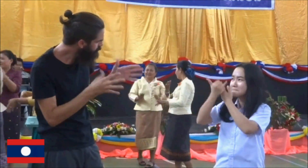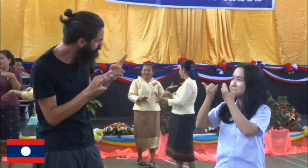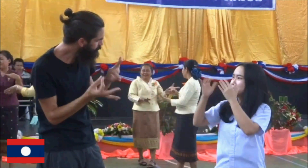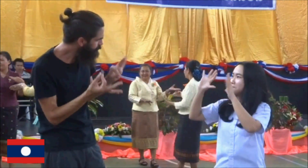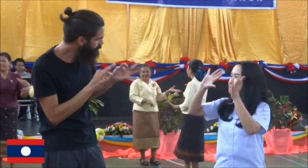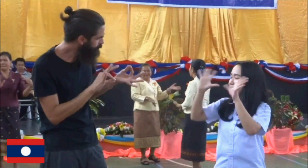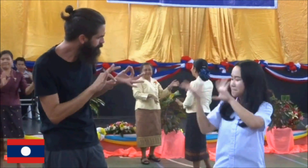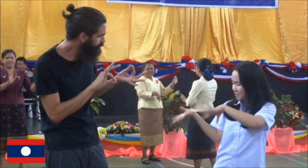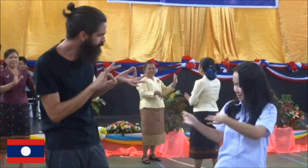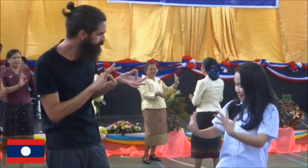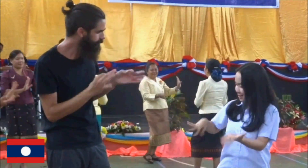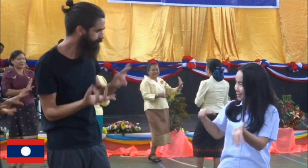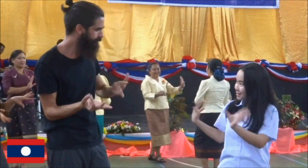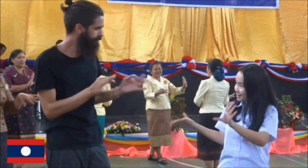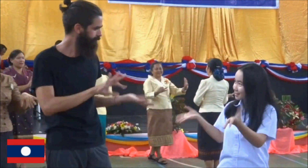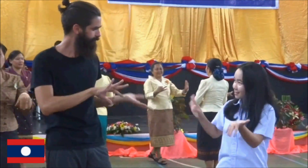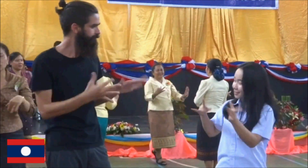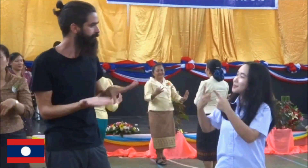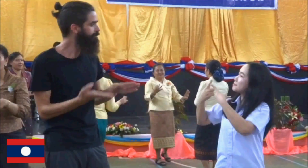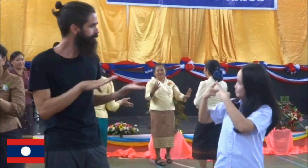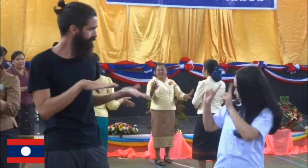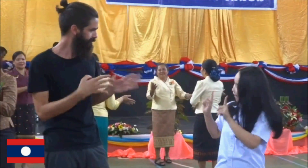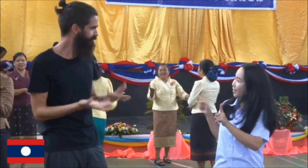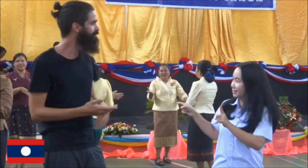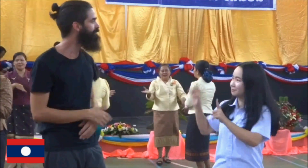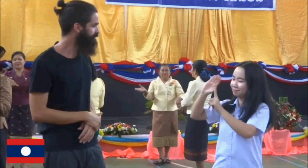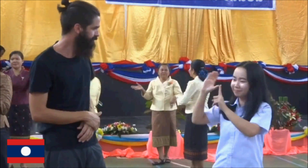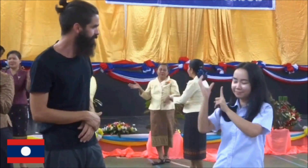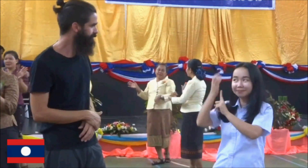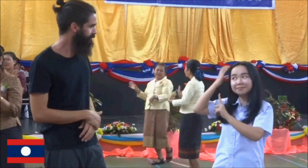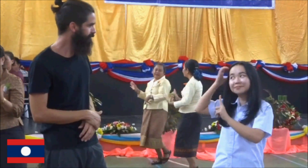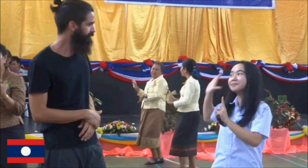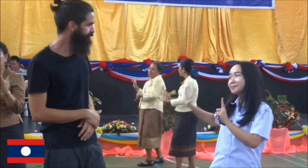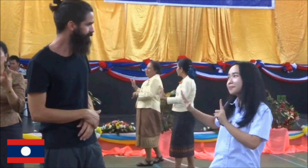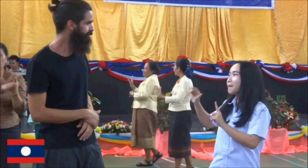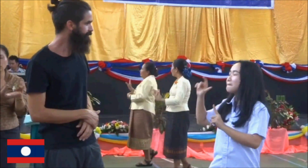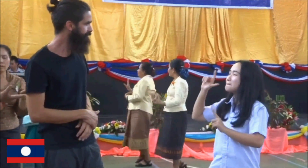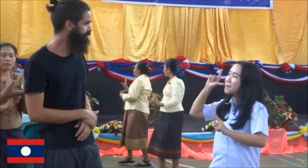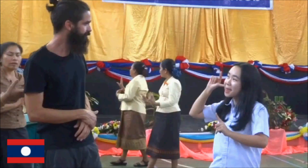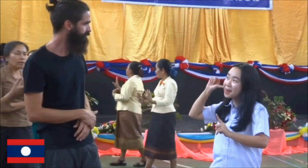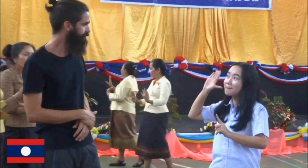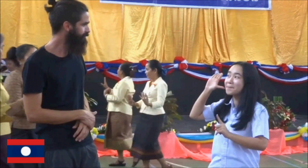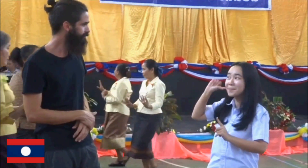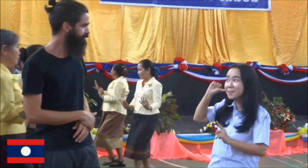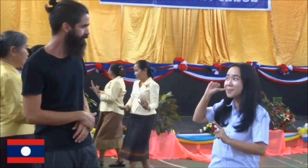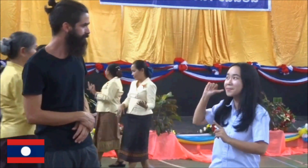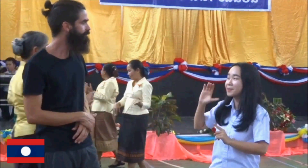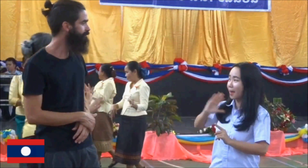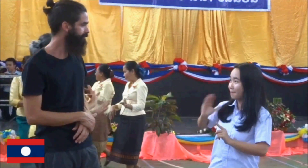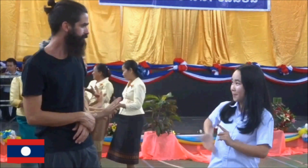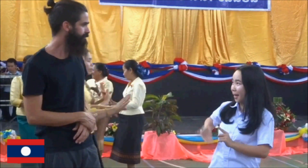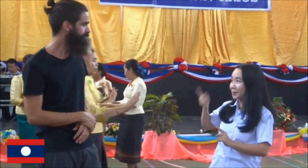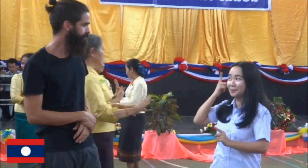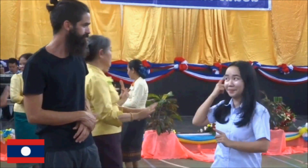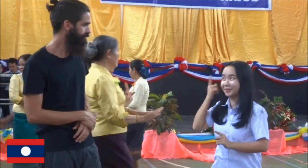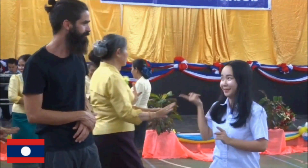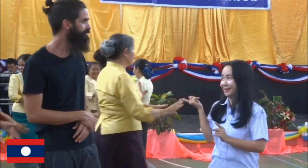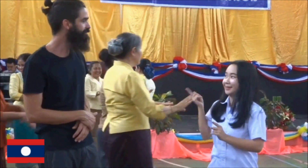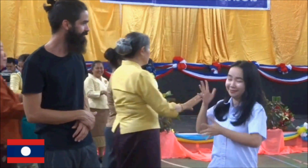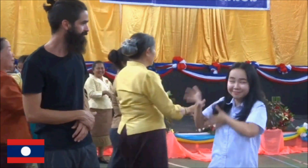ça. Oui, ça se signe comme ça. Voilà. C'est une danse traditionnelle de la culture du Laos. pour